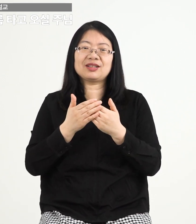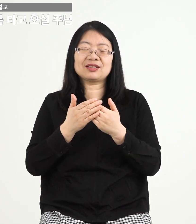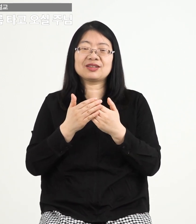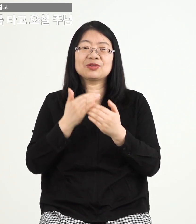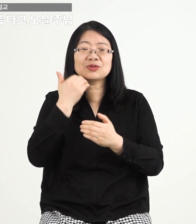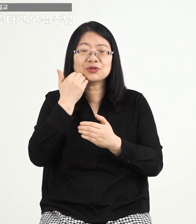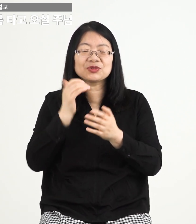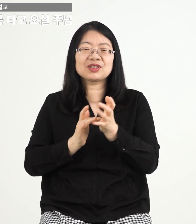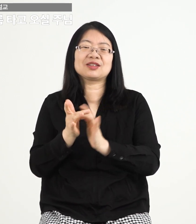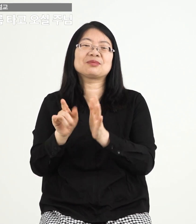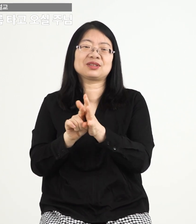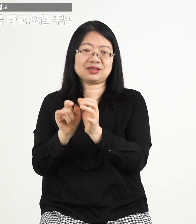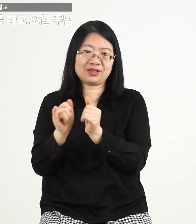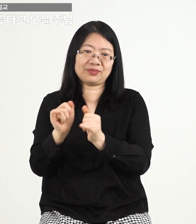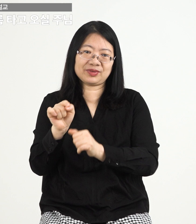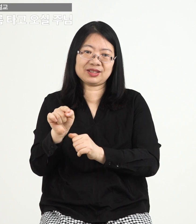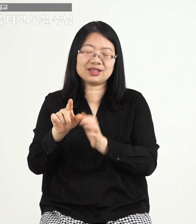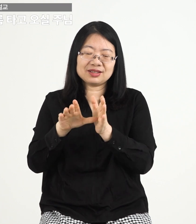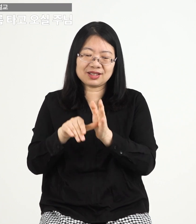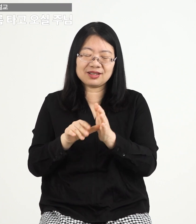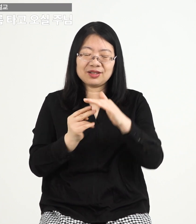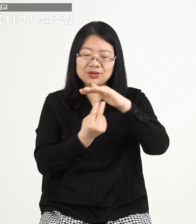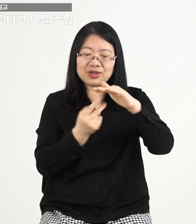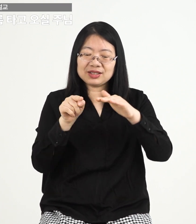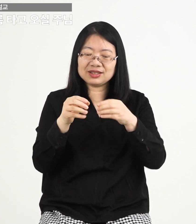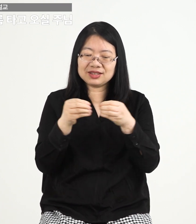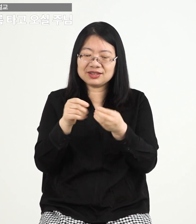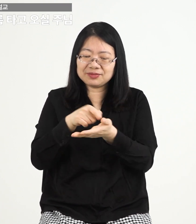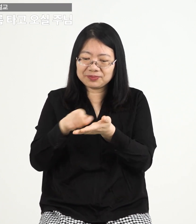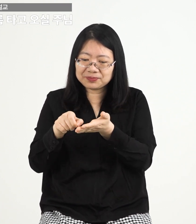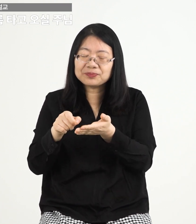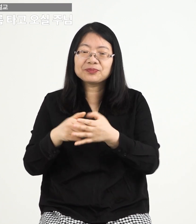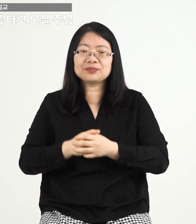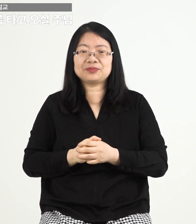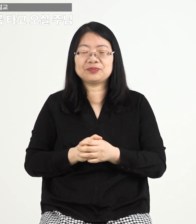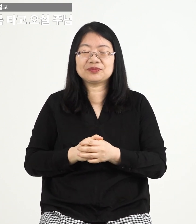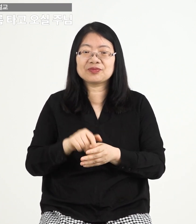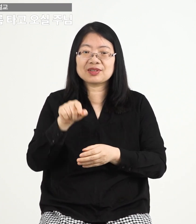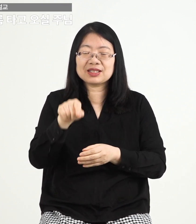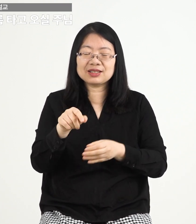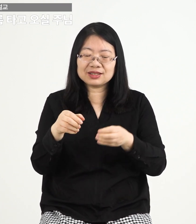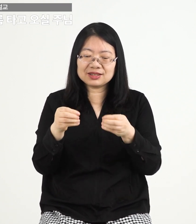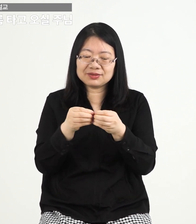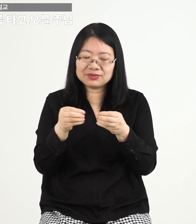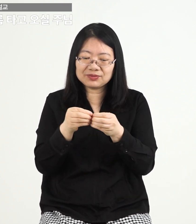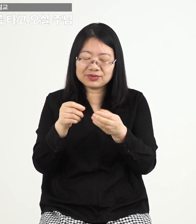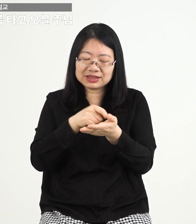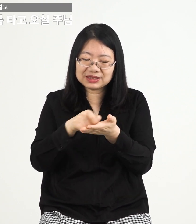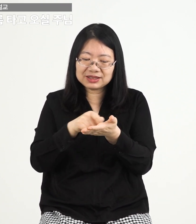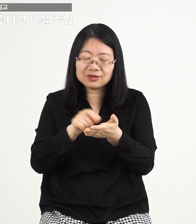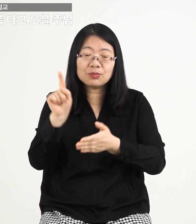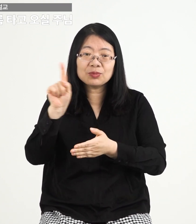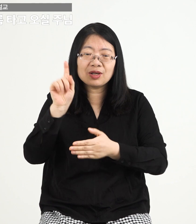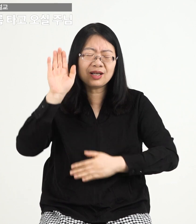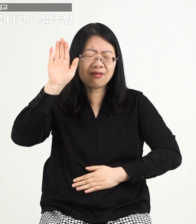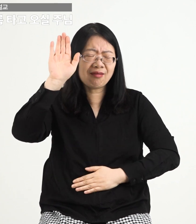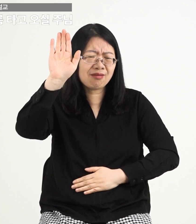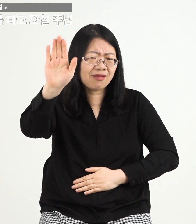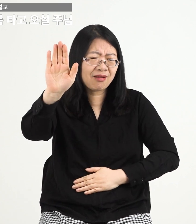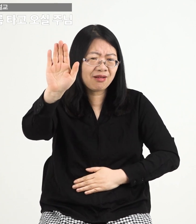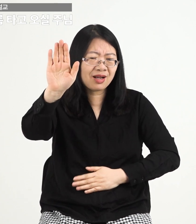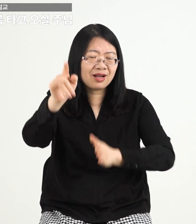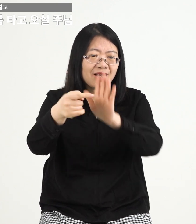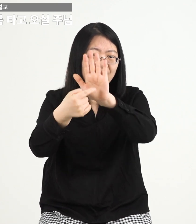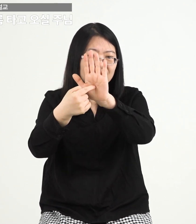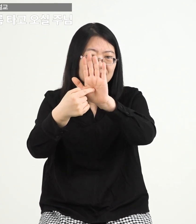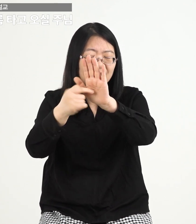그때 요한이 이 글을 썼다고요. 그럼 생각을 해보십시오. 이 글은 장차 먼 미래에